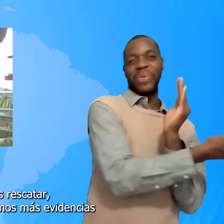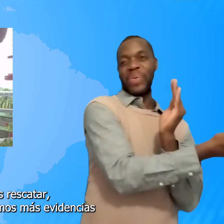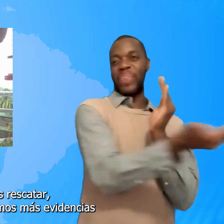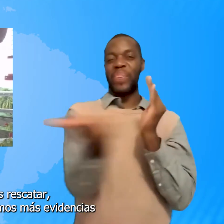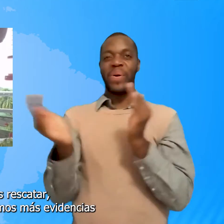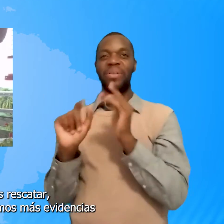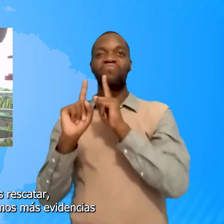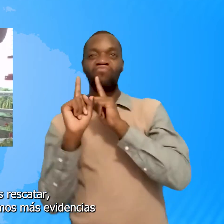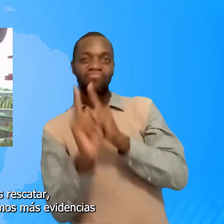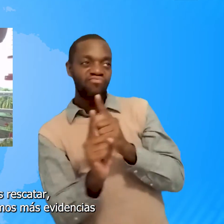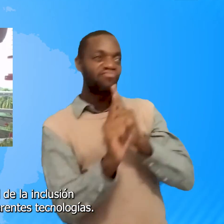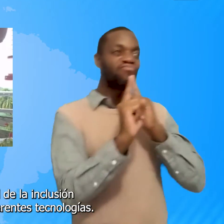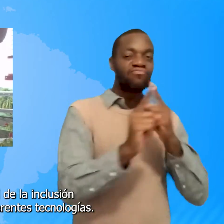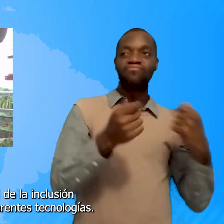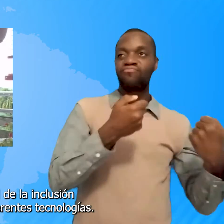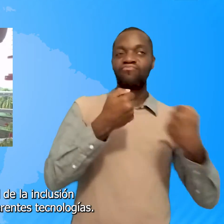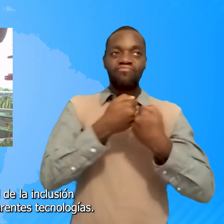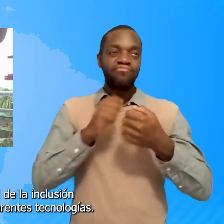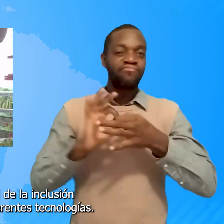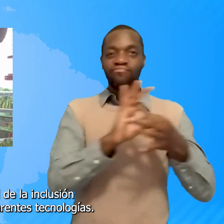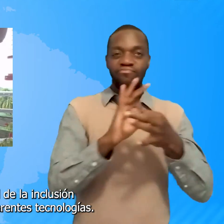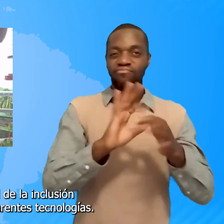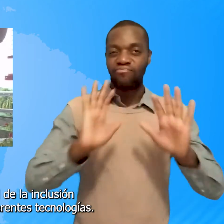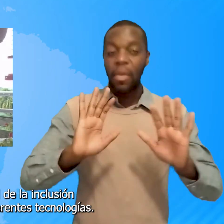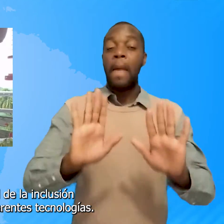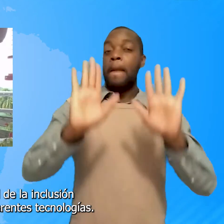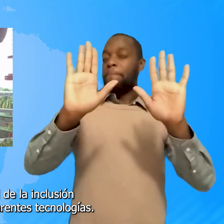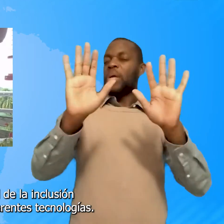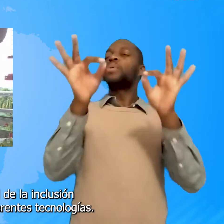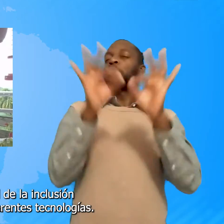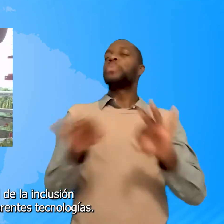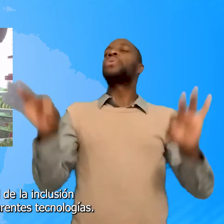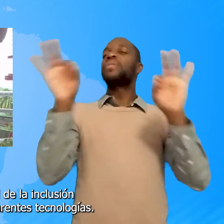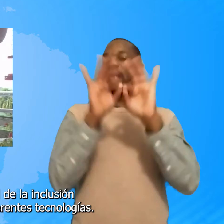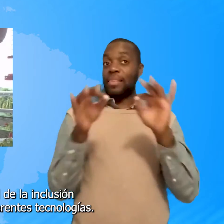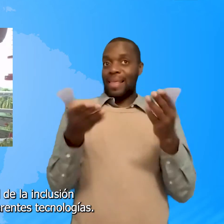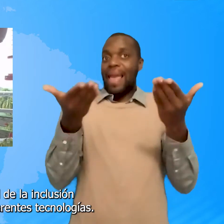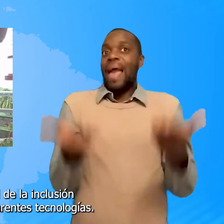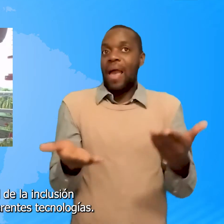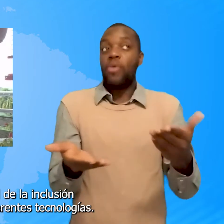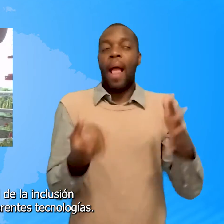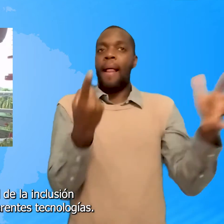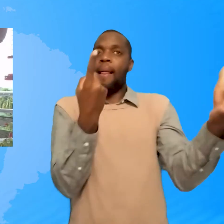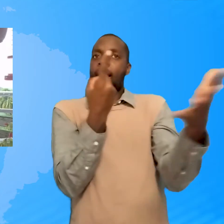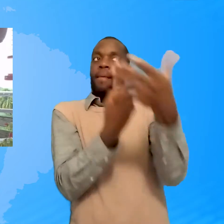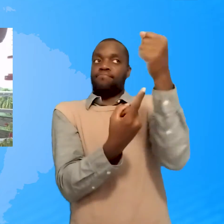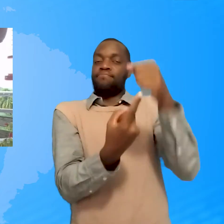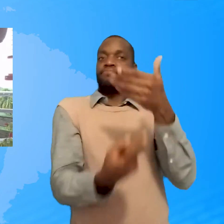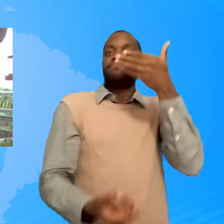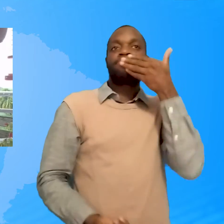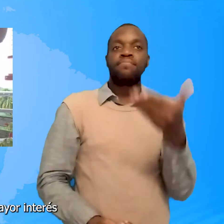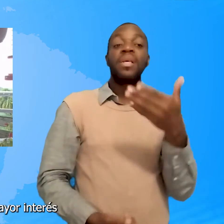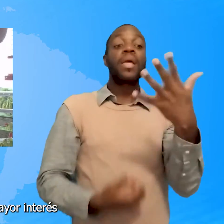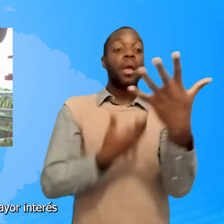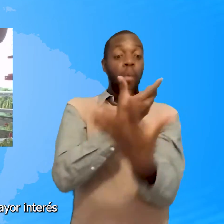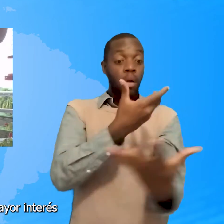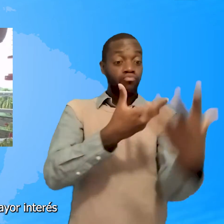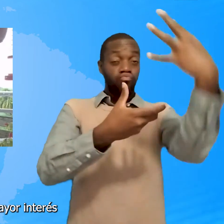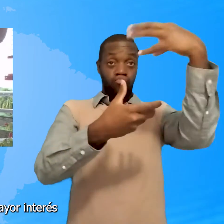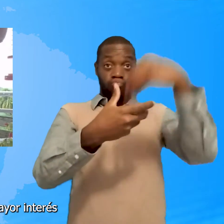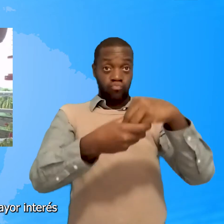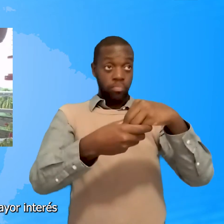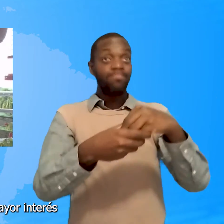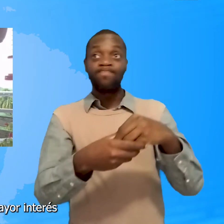tenemos más evidencias de la necesidad de la inclusión a través de las diferentes tecnologías.